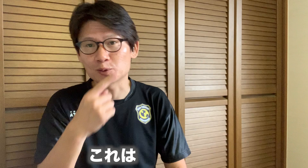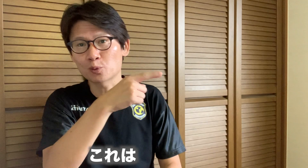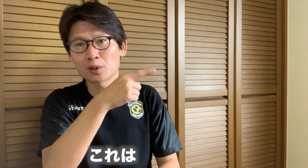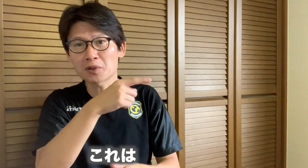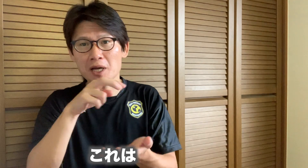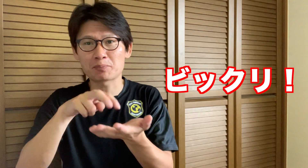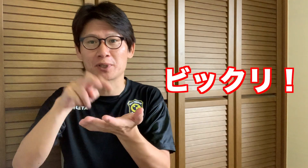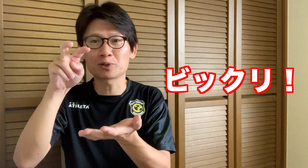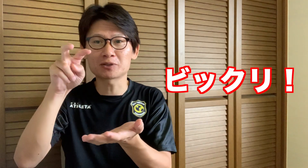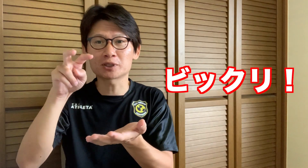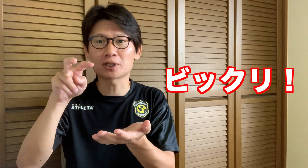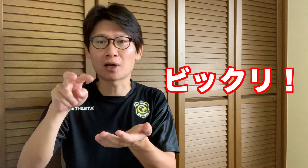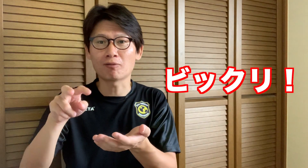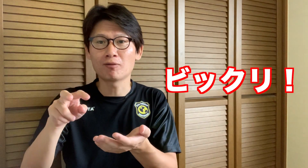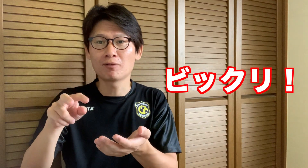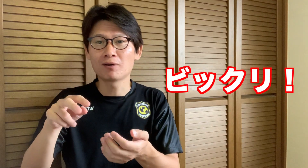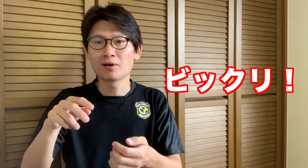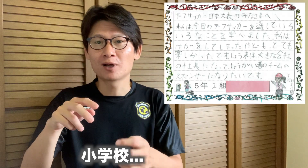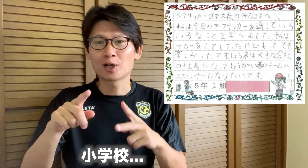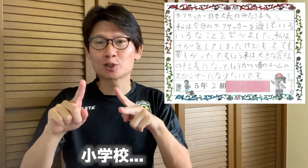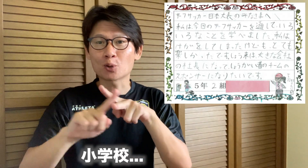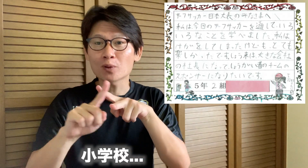れはびっくりしましたよ。